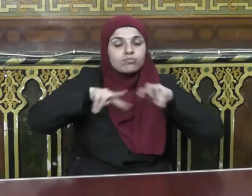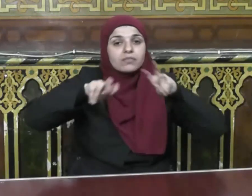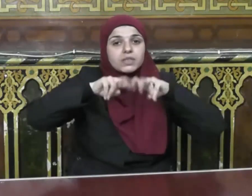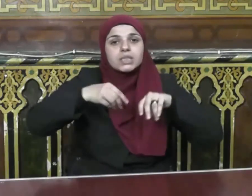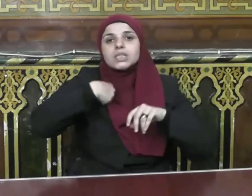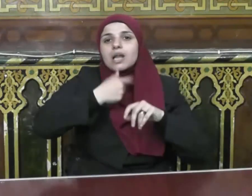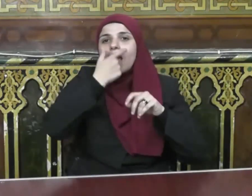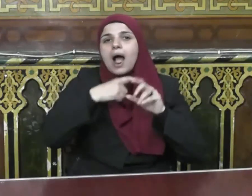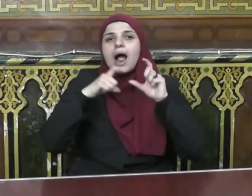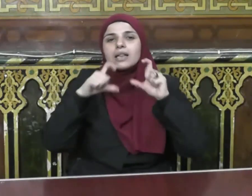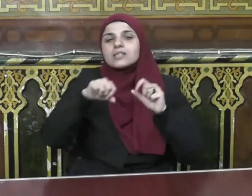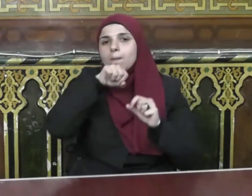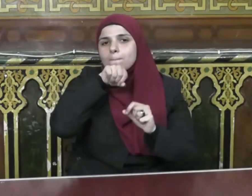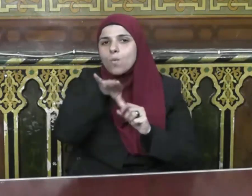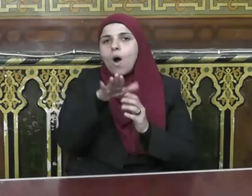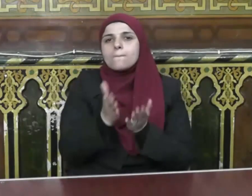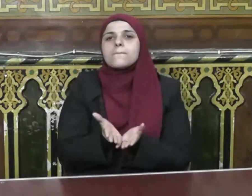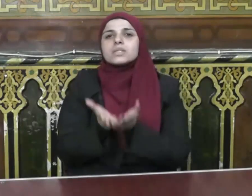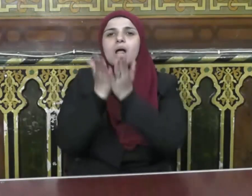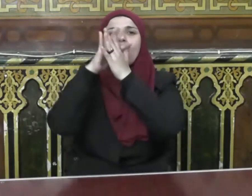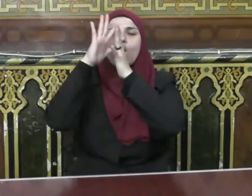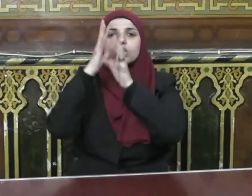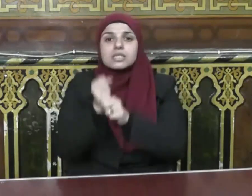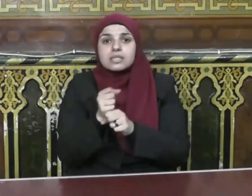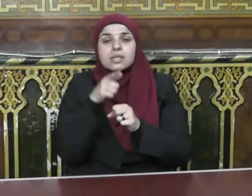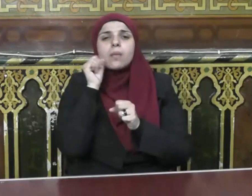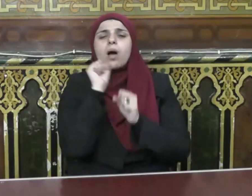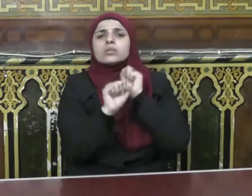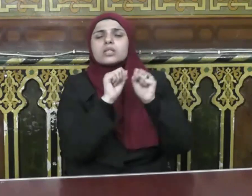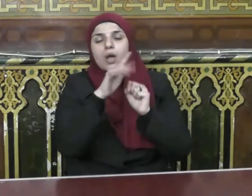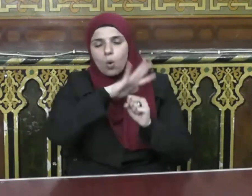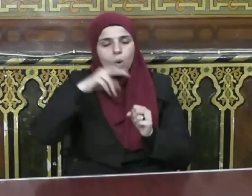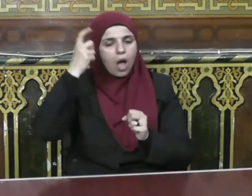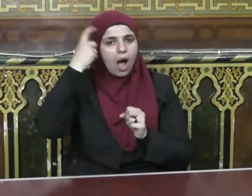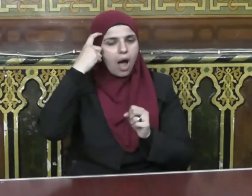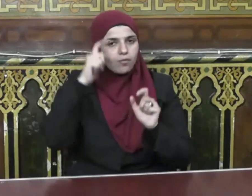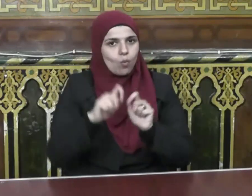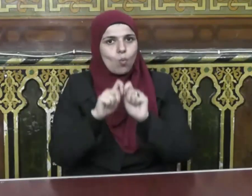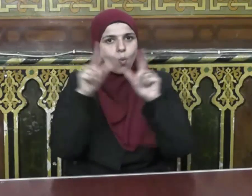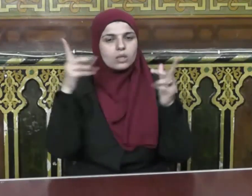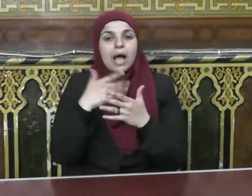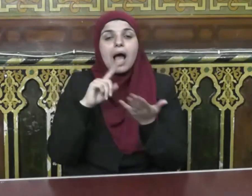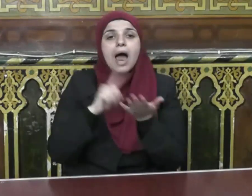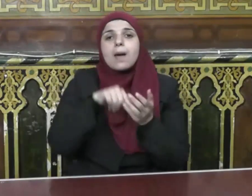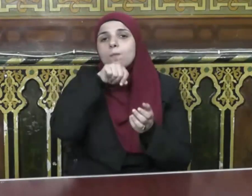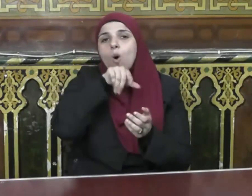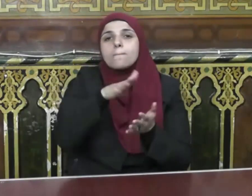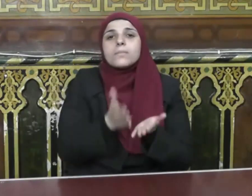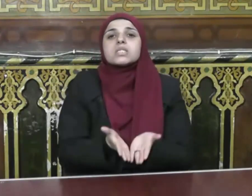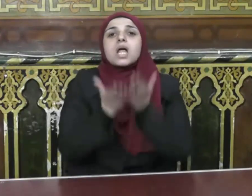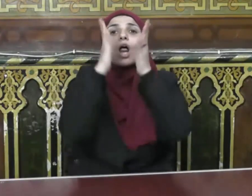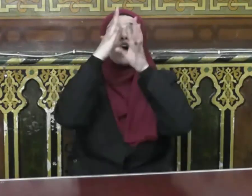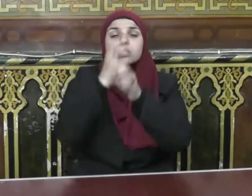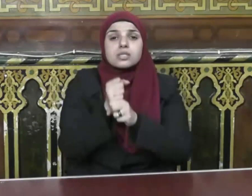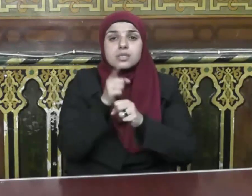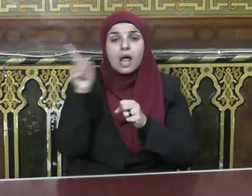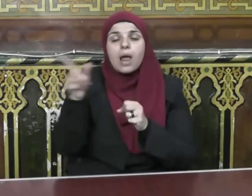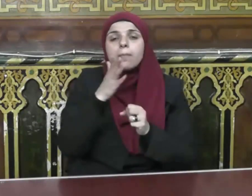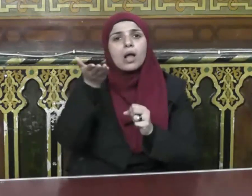صلى الله عليه وسلم يدرك يقيناً أنه صلى الله عليه وسلم كان نعم